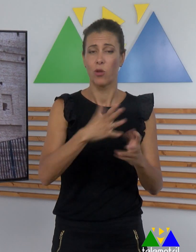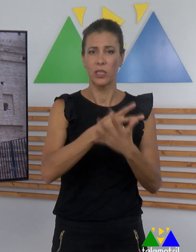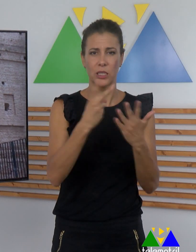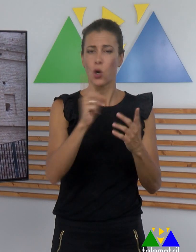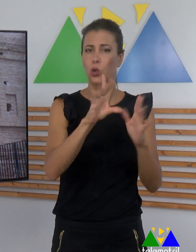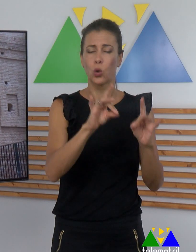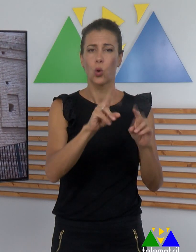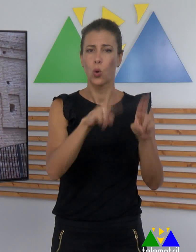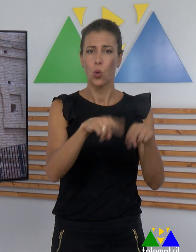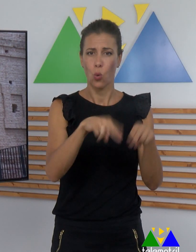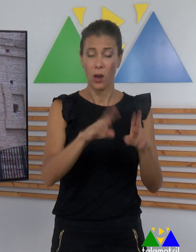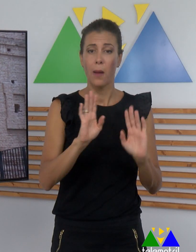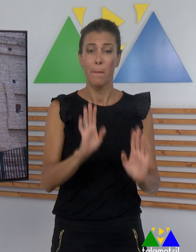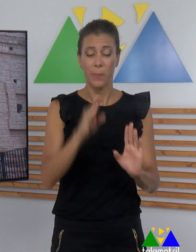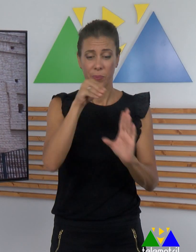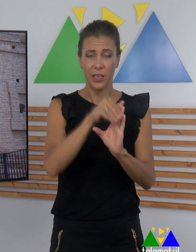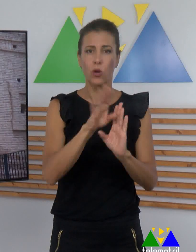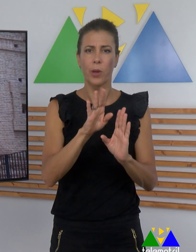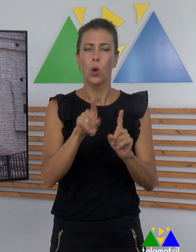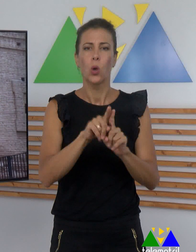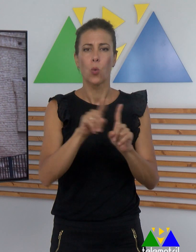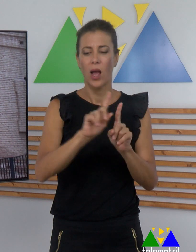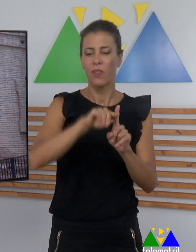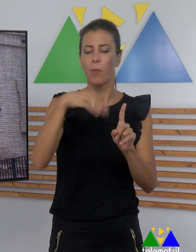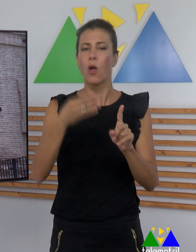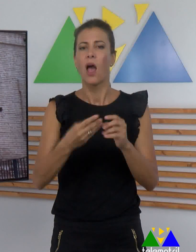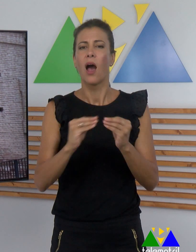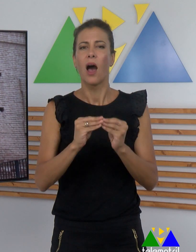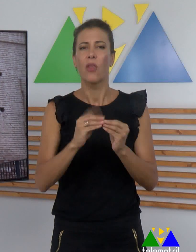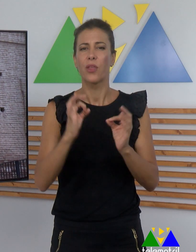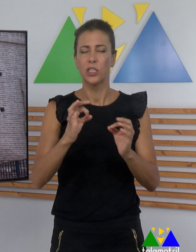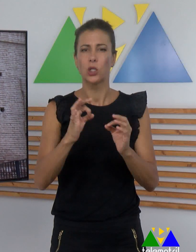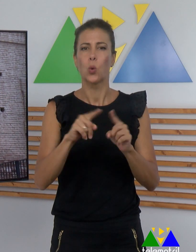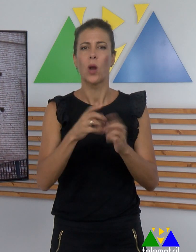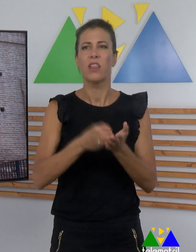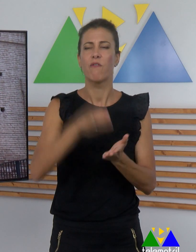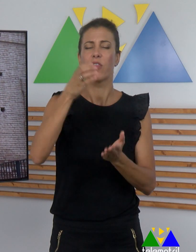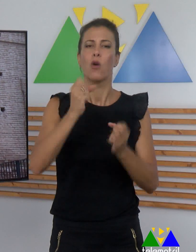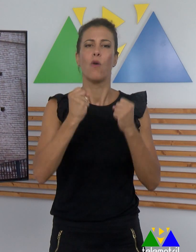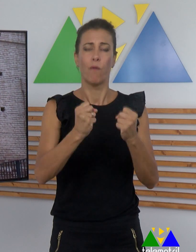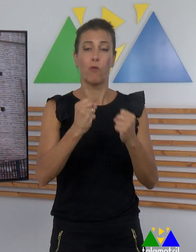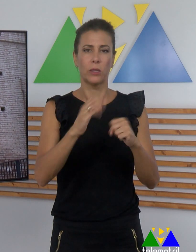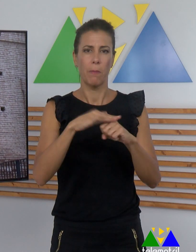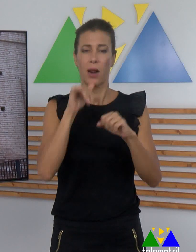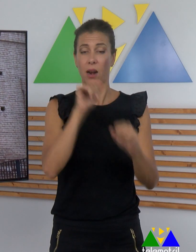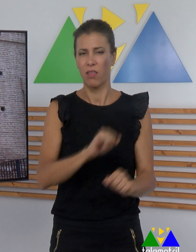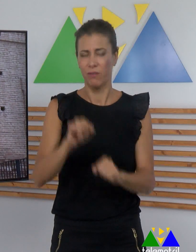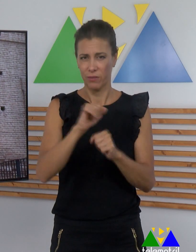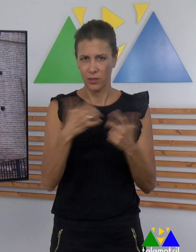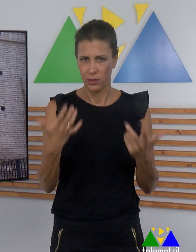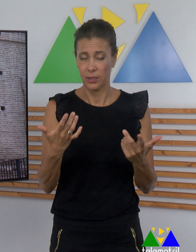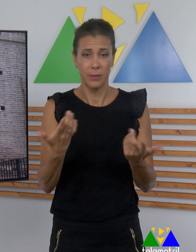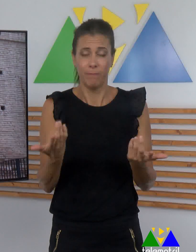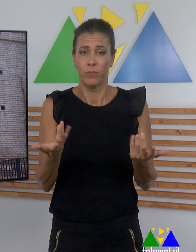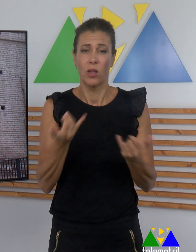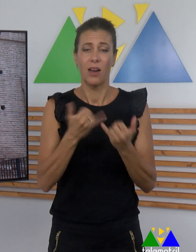tocó nunca el enfoscado, sino que se hace como un edificio fuerte, se hace como una torre del homenaje casi, un edificio como torre del homenaje, evidentemente